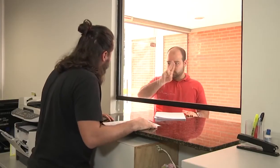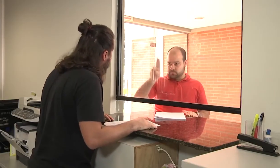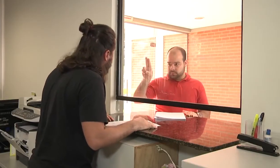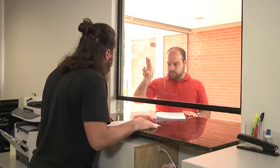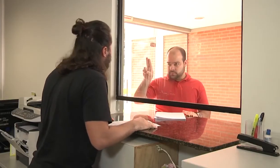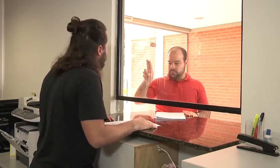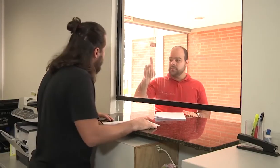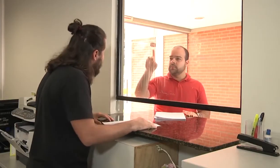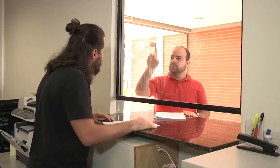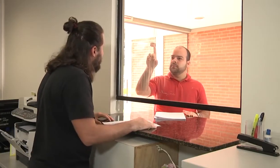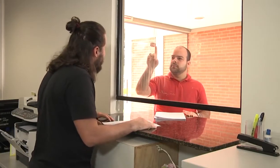Meu nome é Daniel.